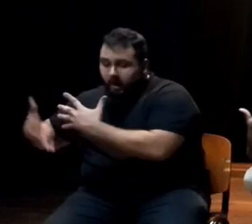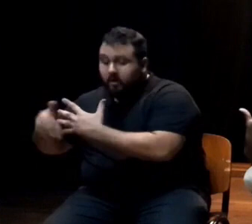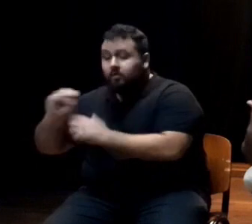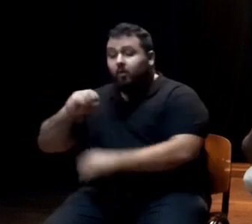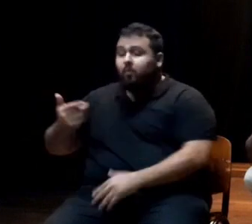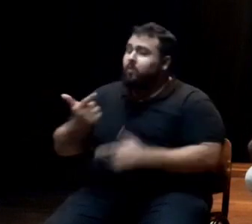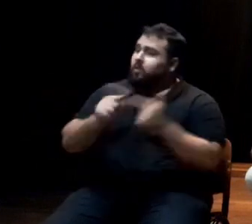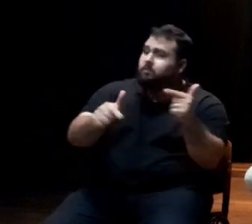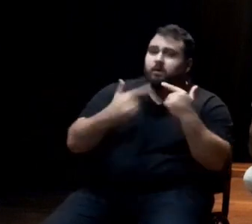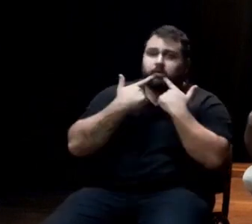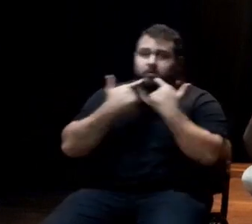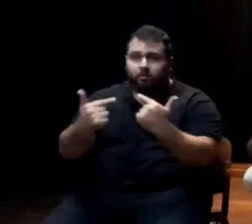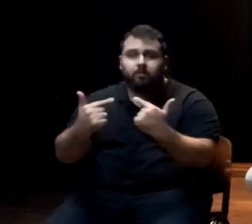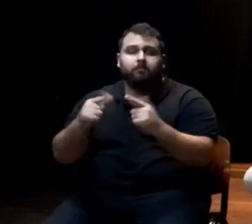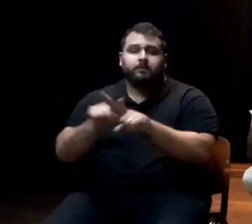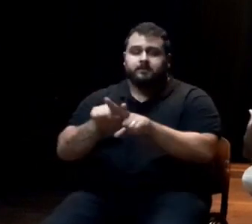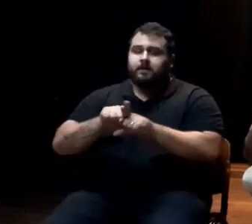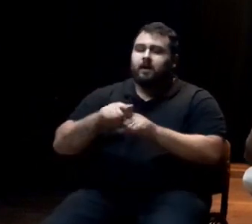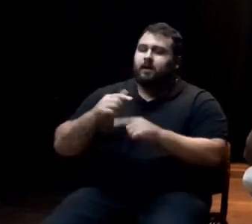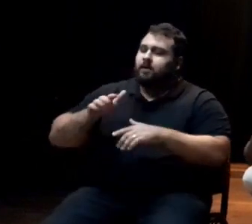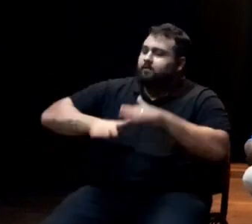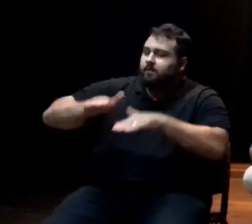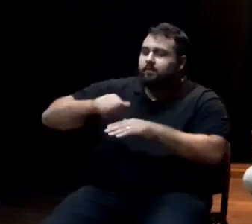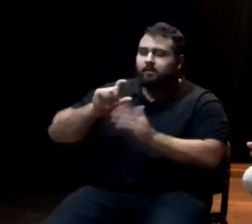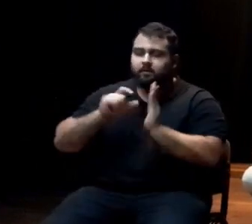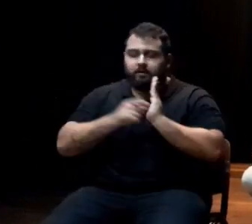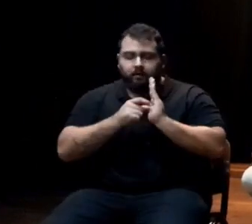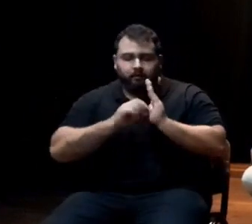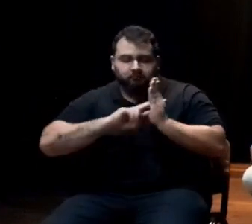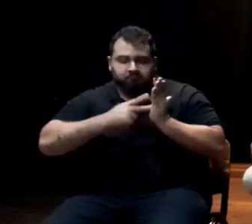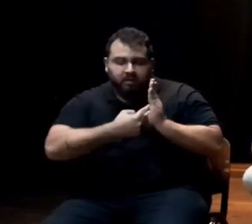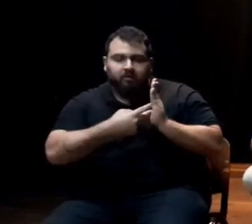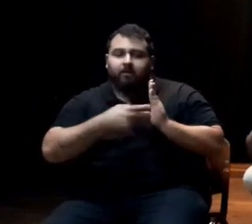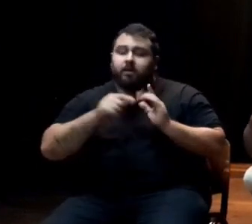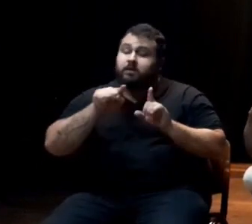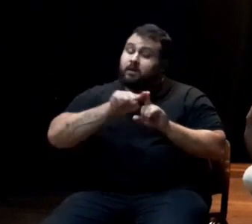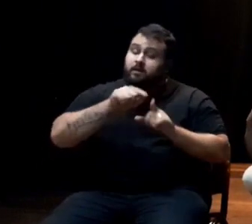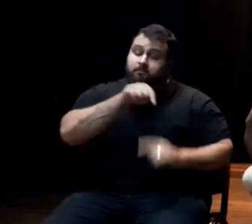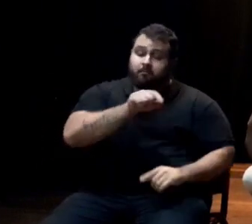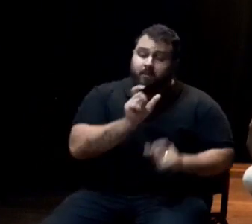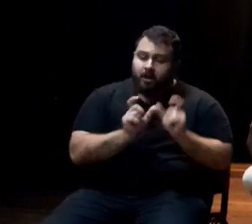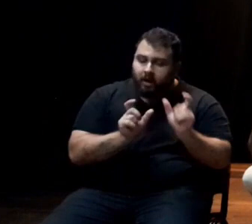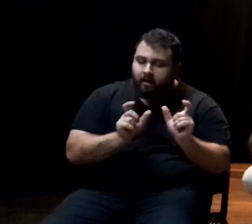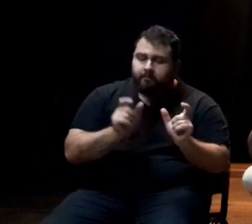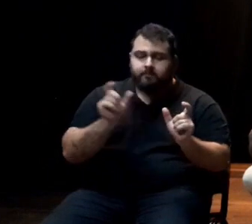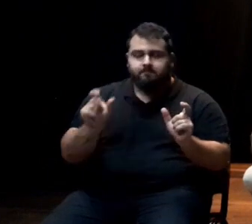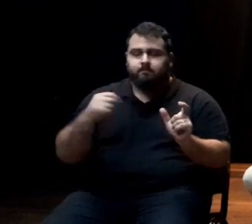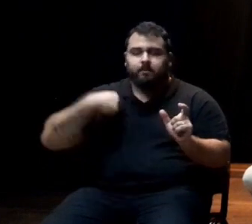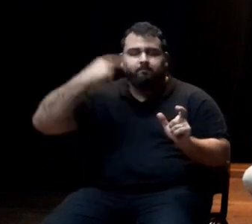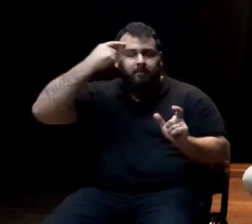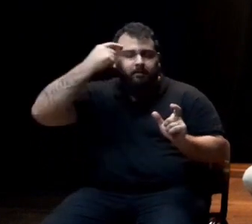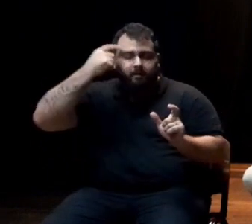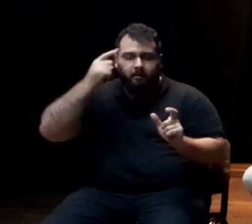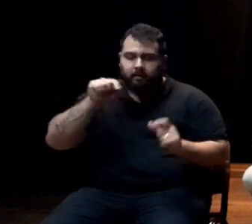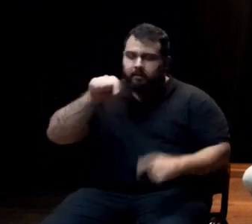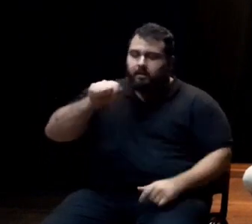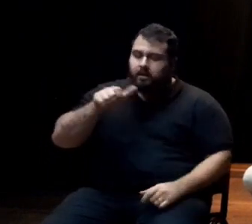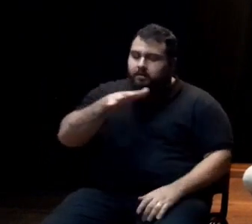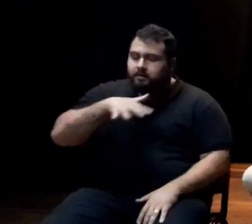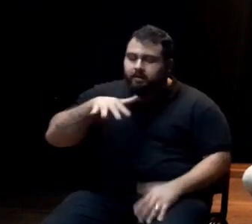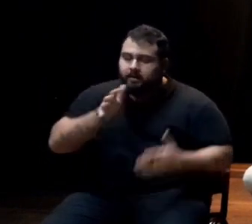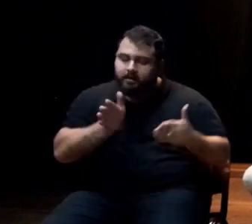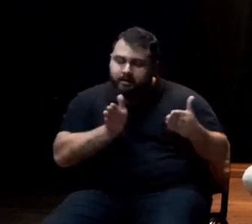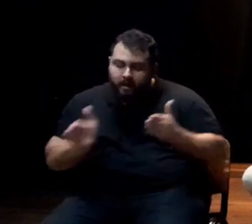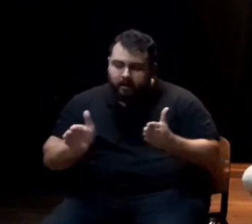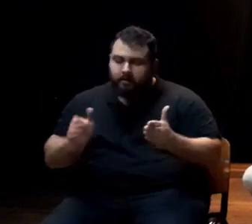vezes a gente se atropela nesses significados dessas palavras. Agora, quando a gente está pensando em cena, geralmente a